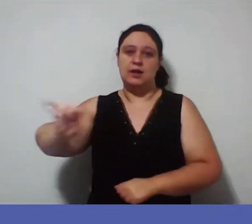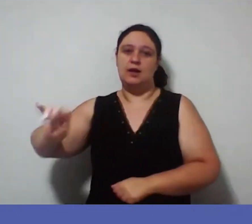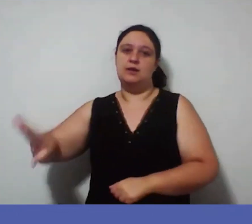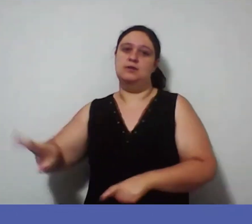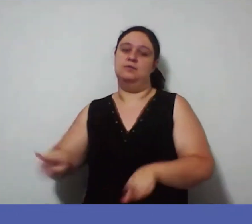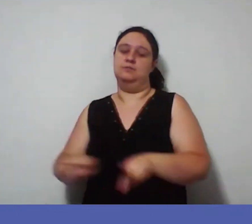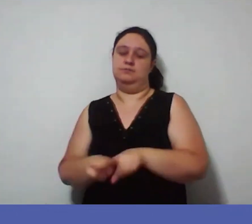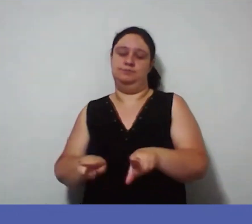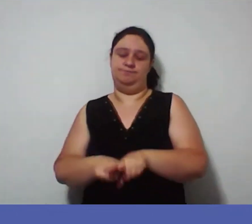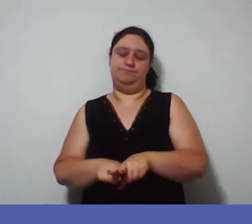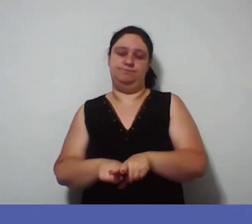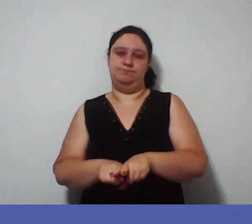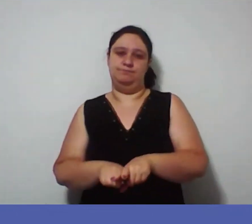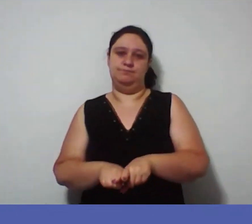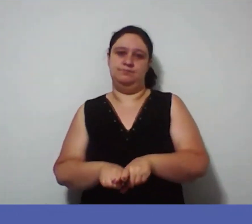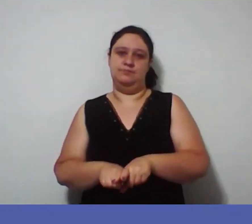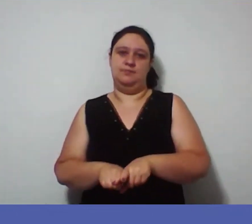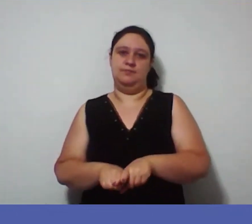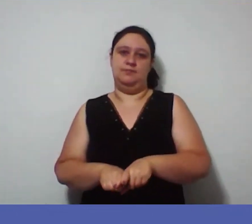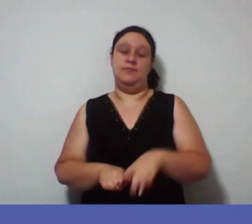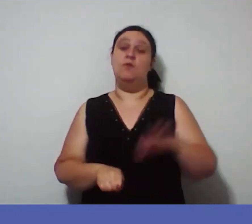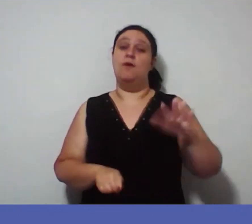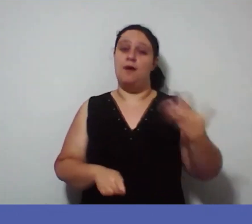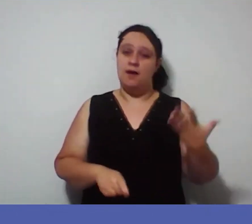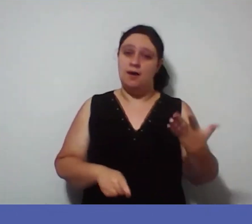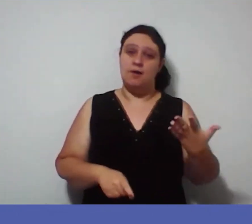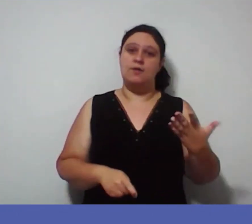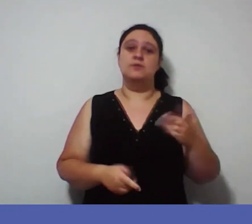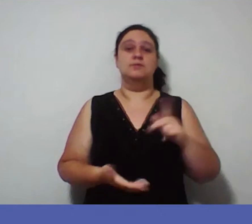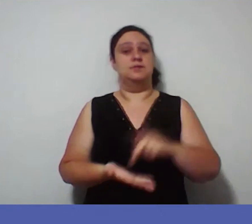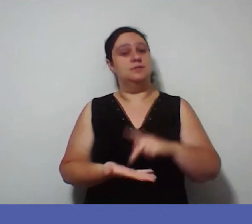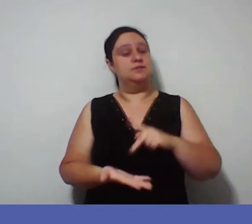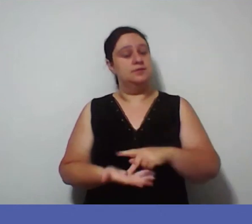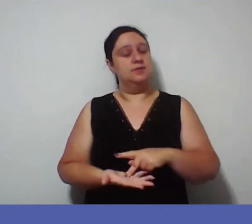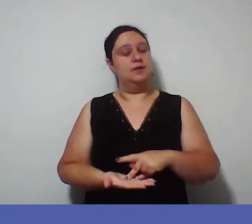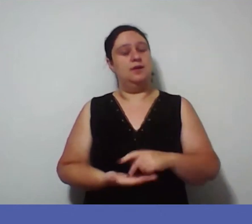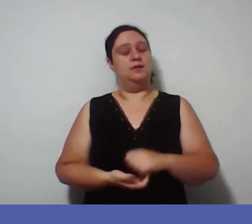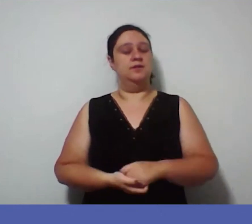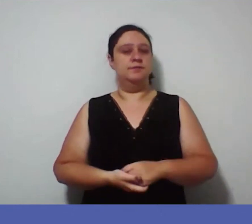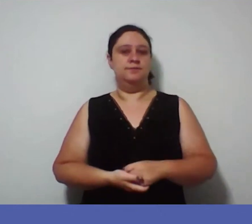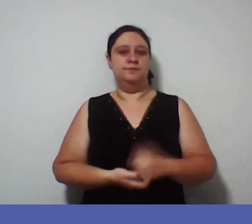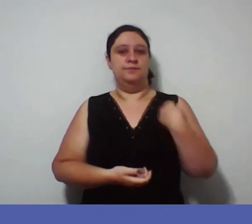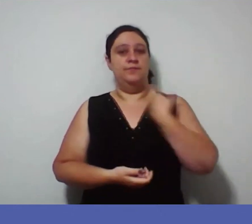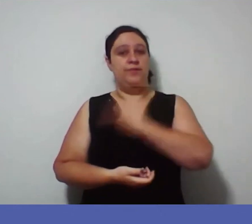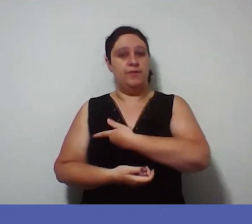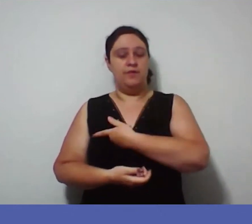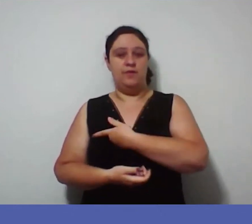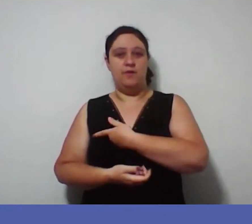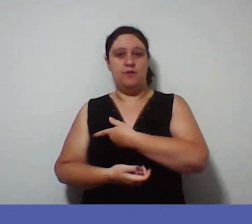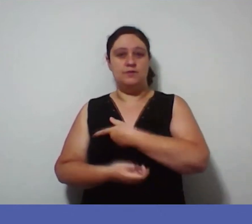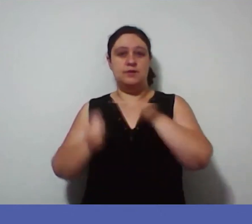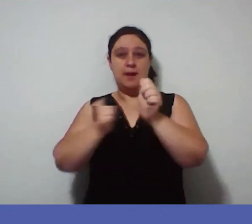E as coisas estão funcionando. Nós estamos mexendo com as portas dos Hades.